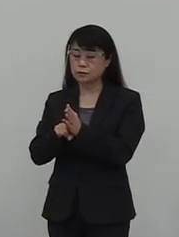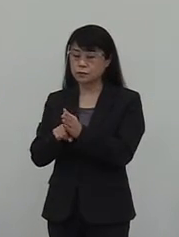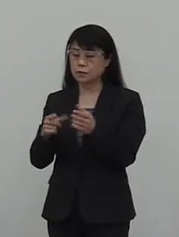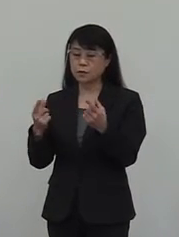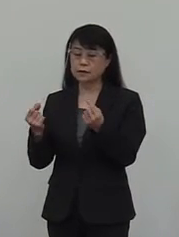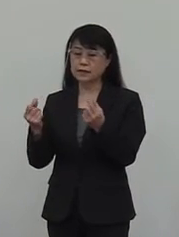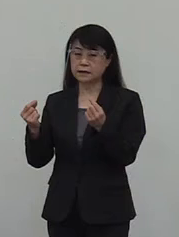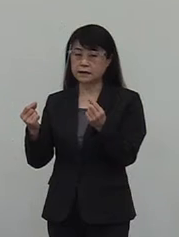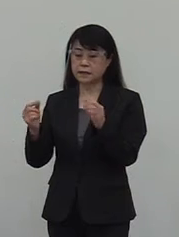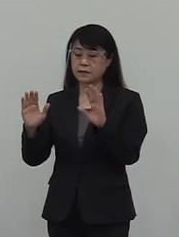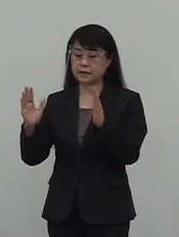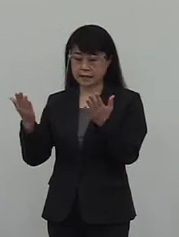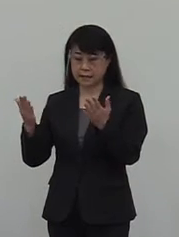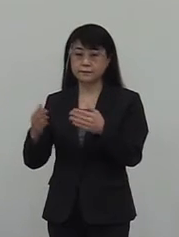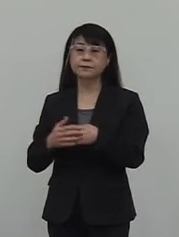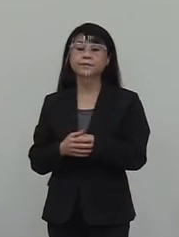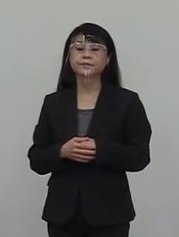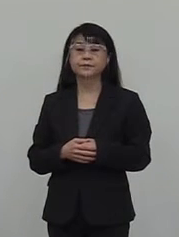底されておりません。